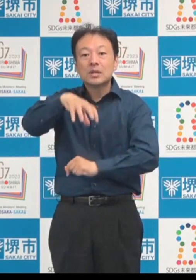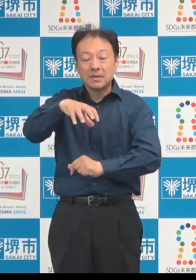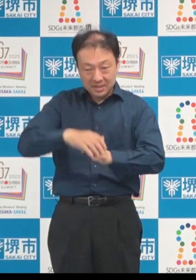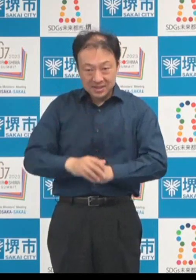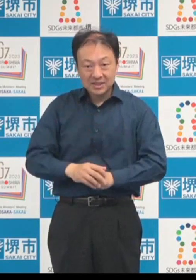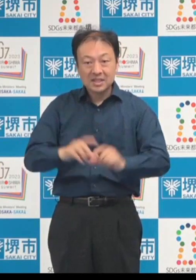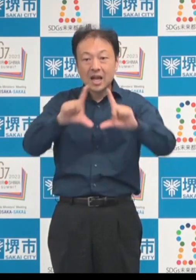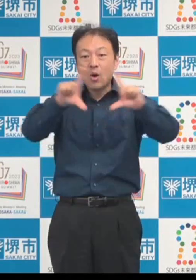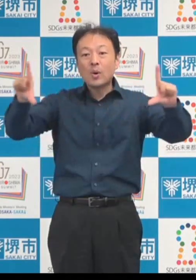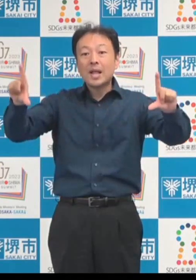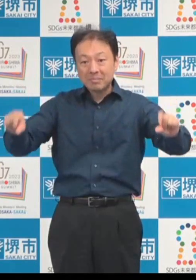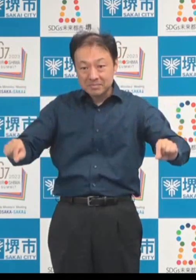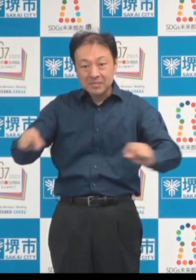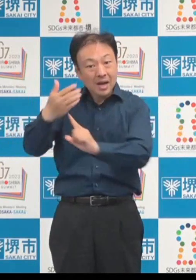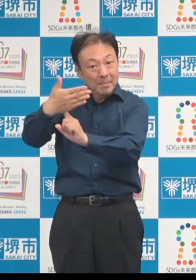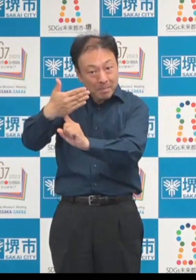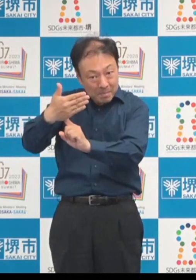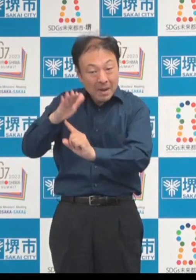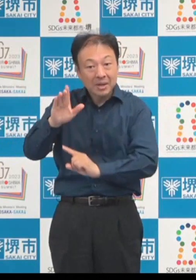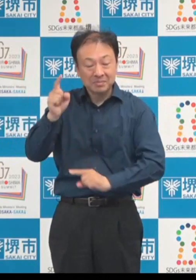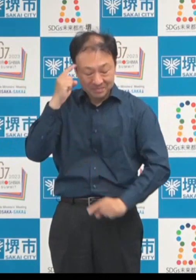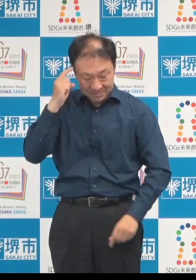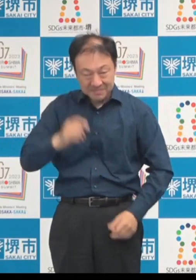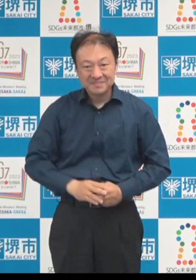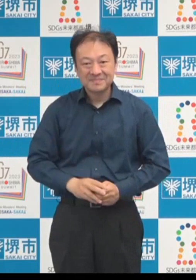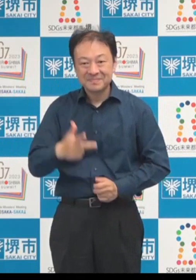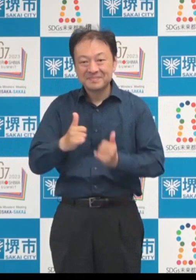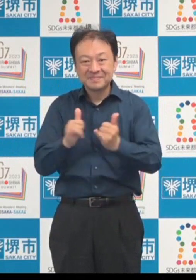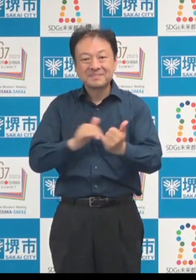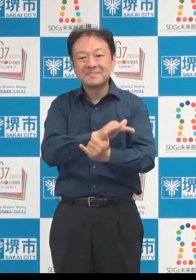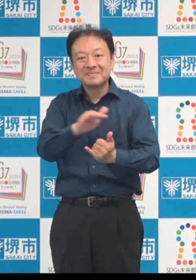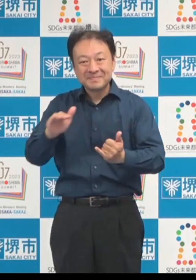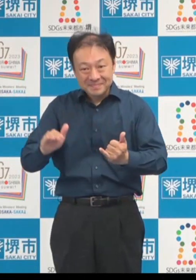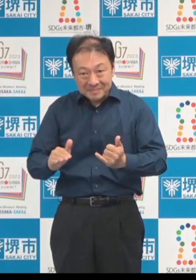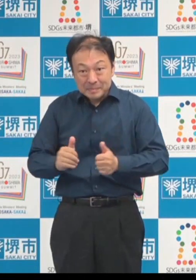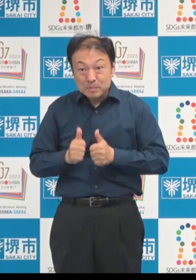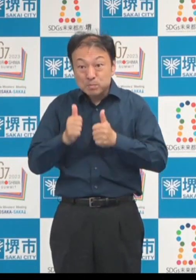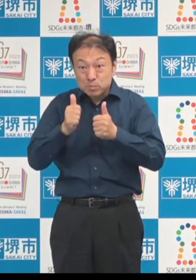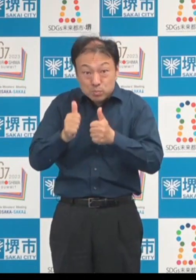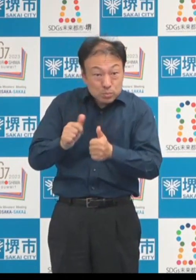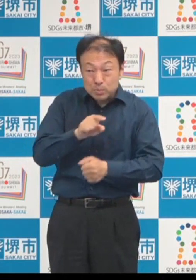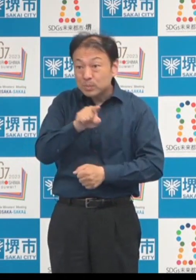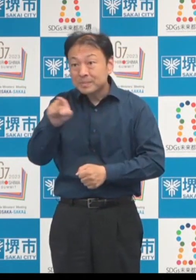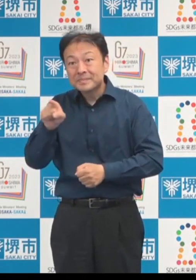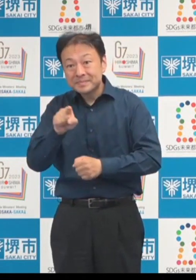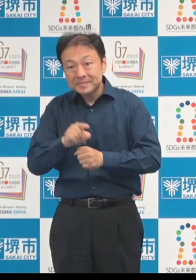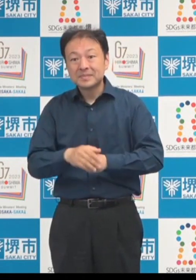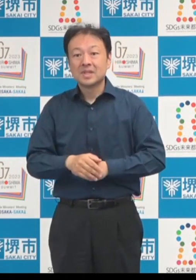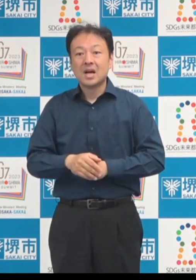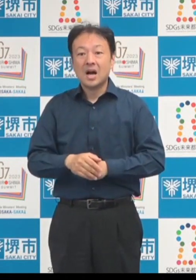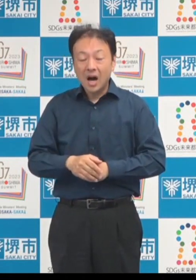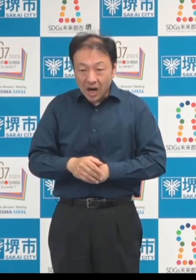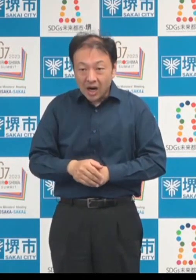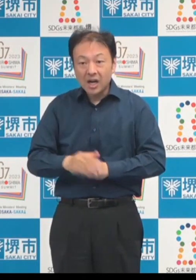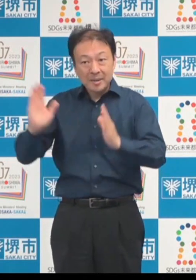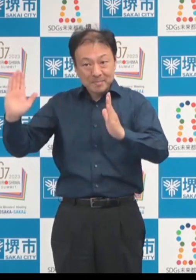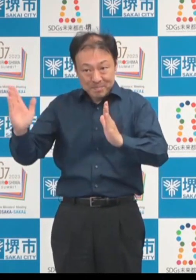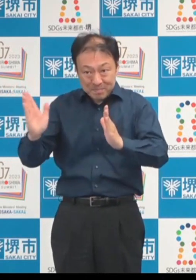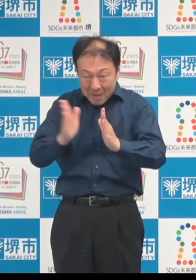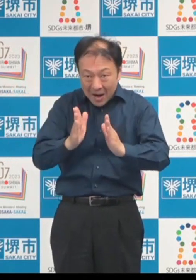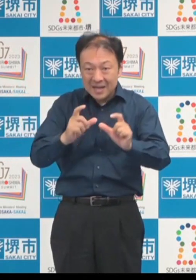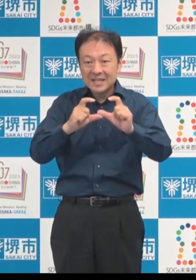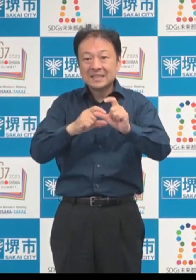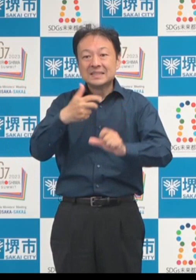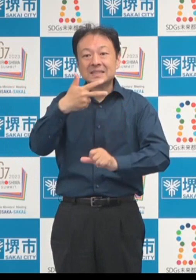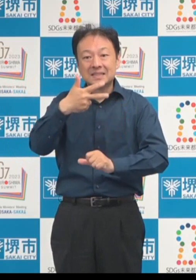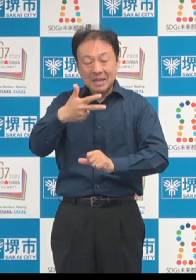ることになるかと思いますので、ぜひ市民の皆様、市内を訪れた皆様にもだんだん迫ってくるこの G7